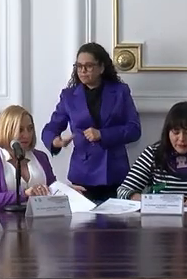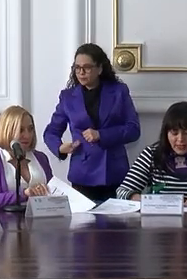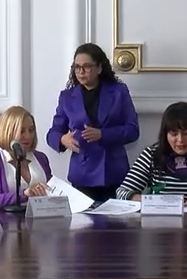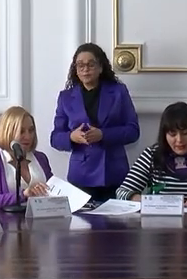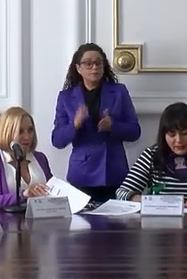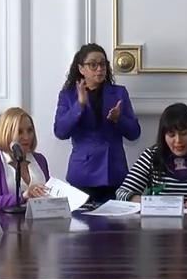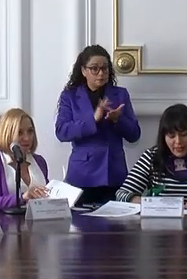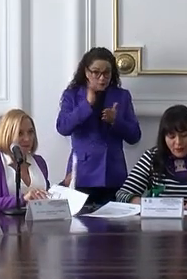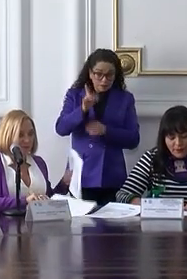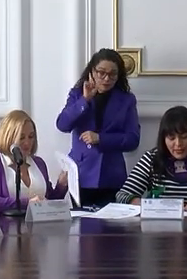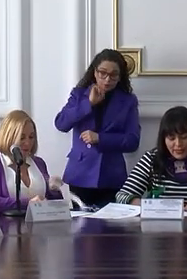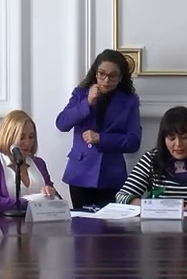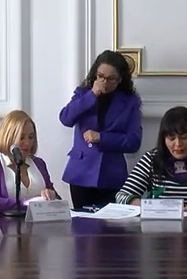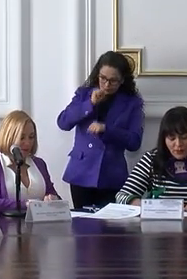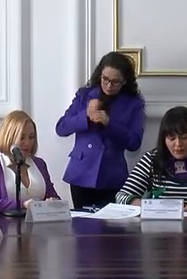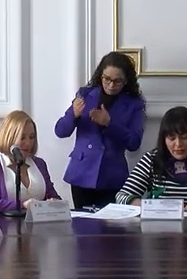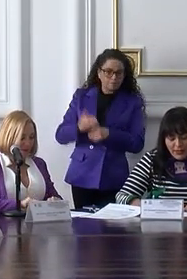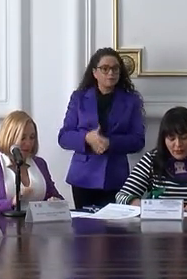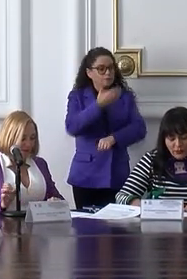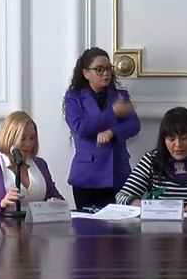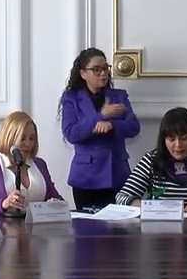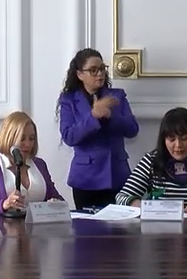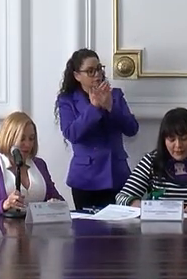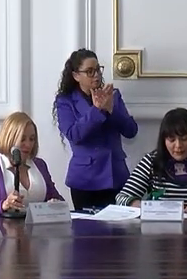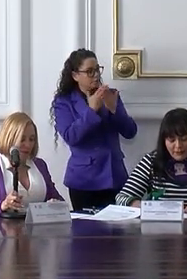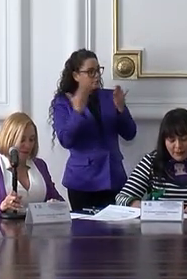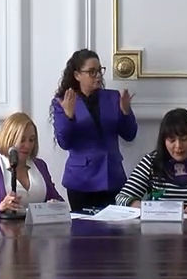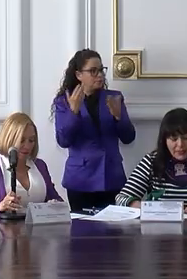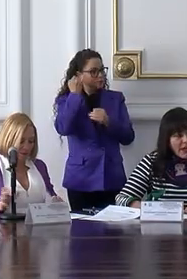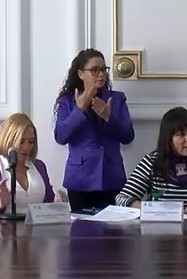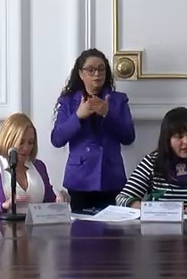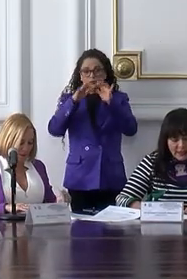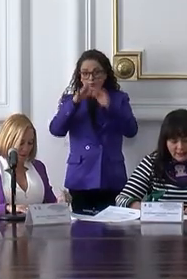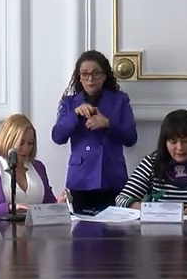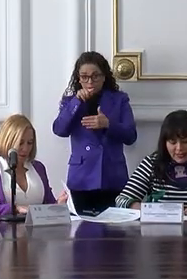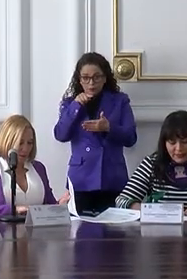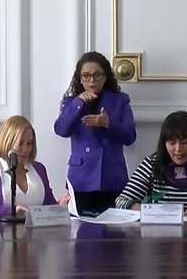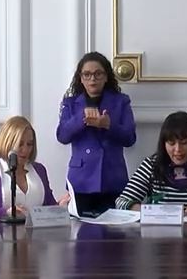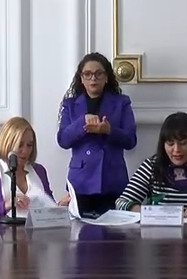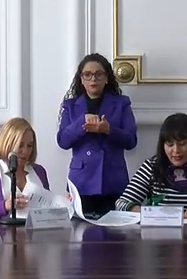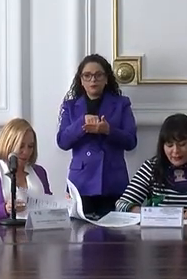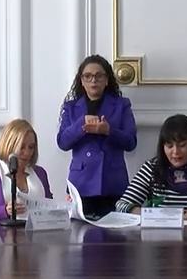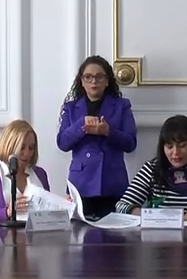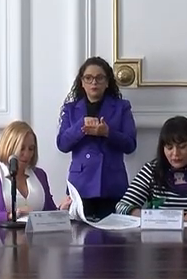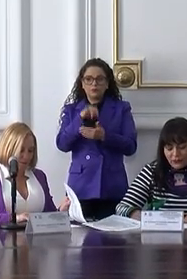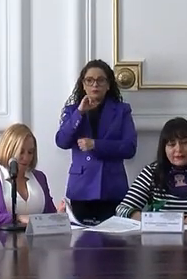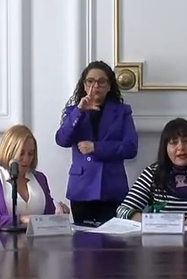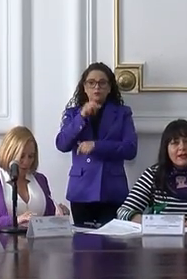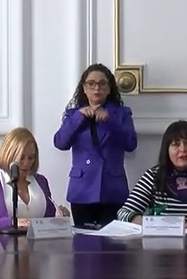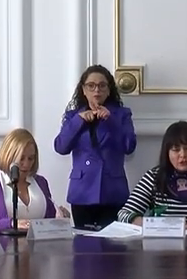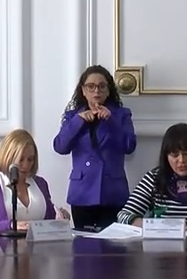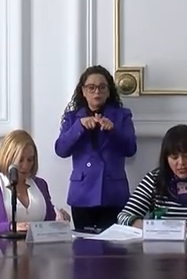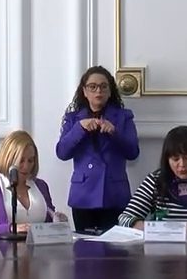Gracias, diputada secretaria. Compañeras y compañeros, el presente dictamen hace referencia a la ratificación del